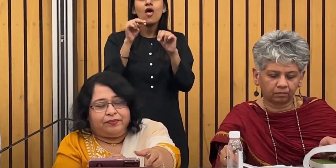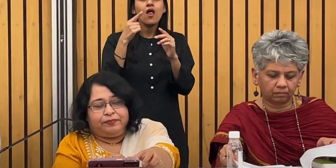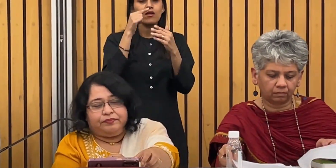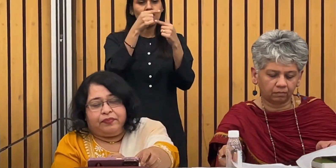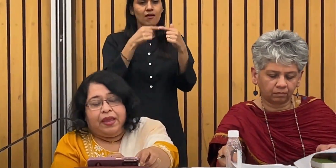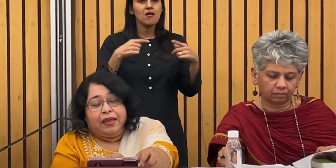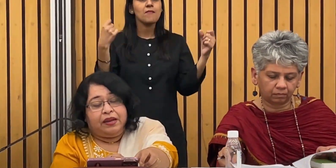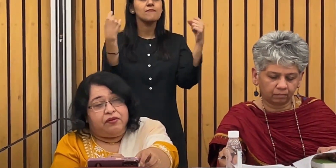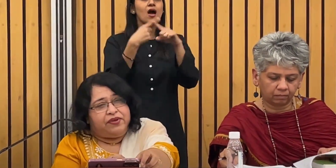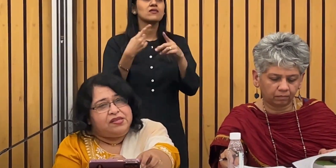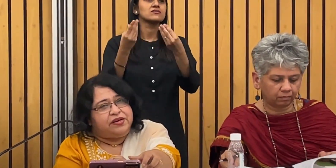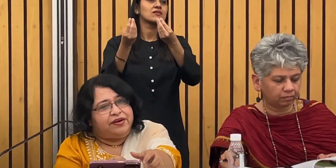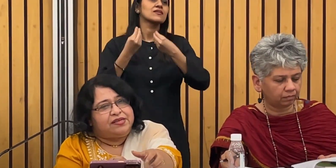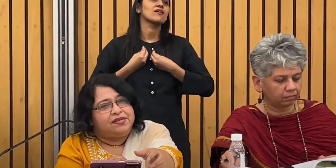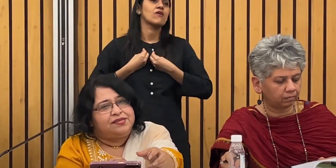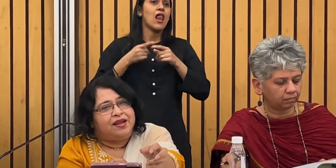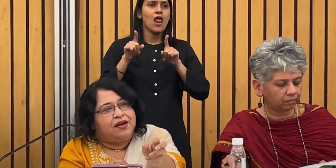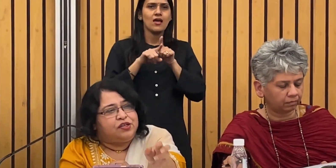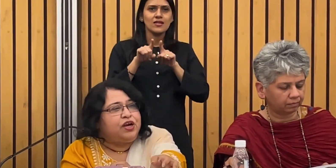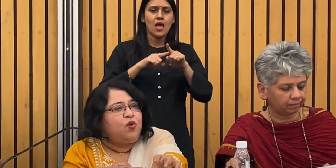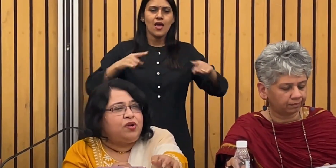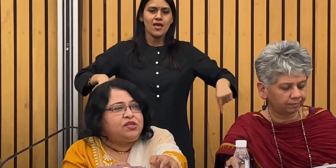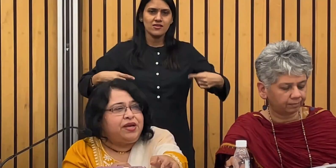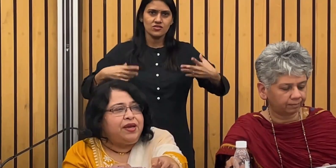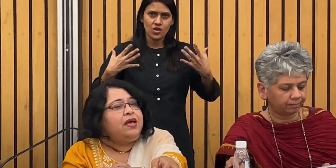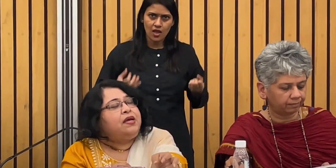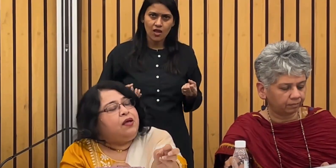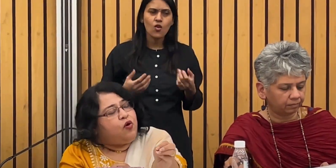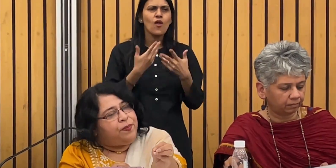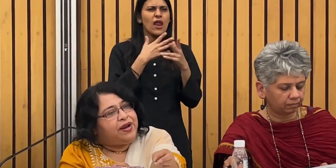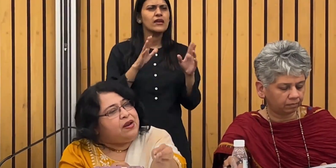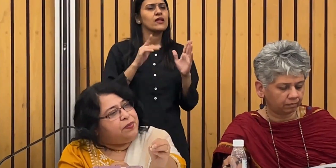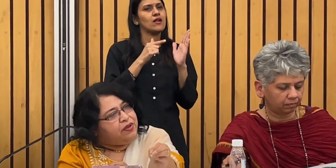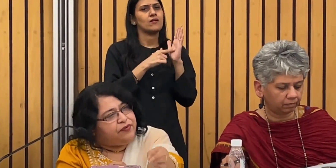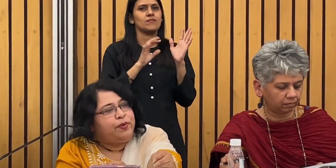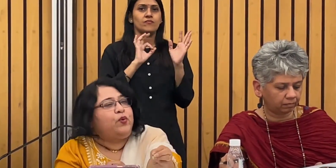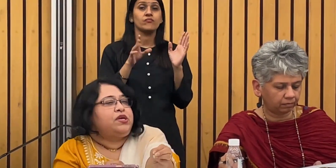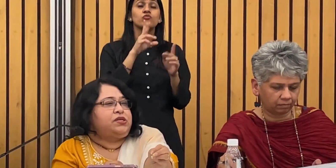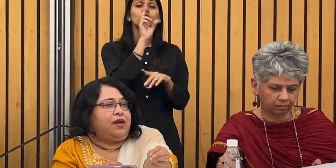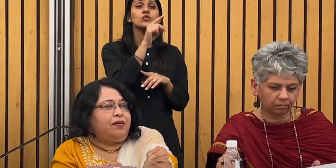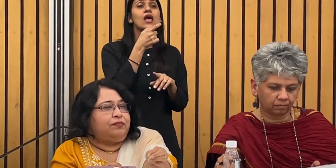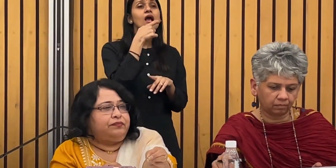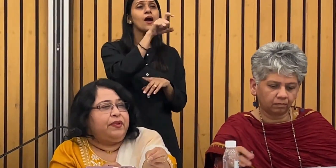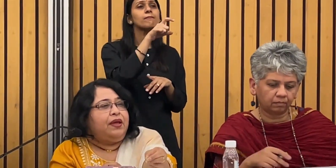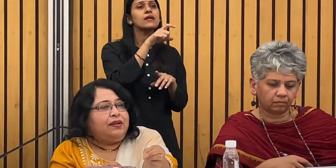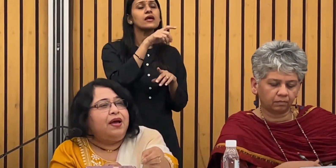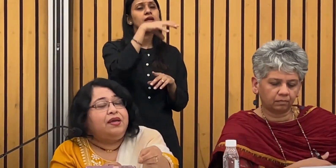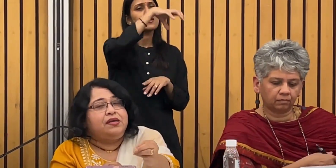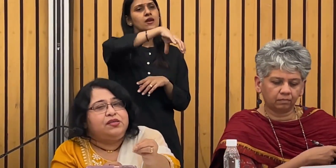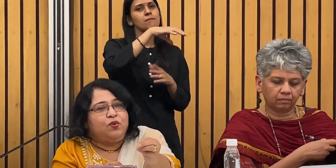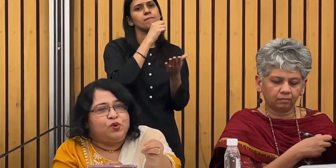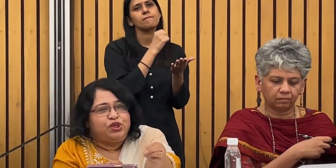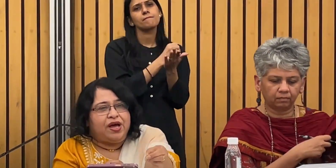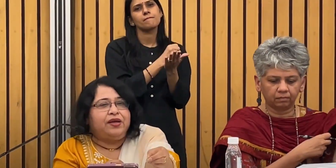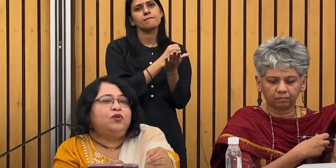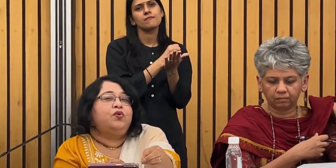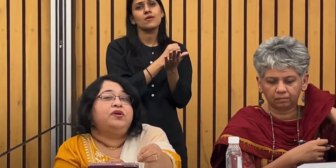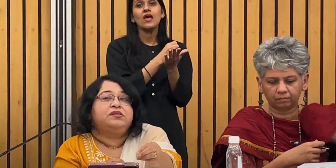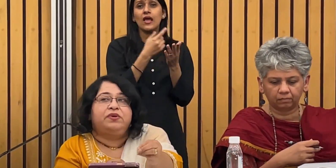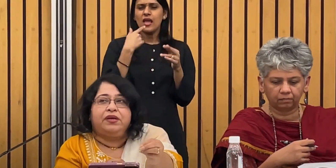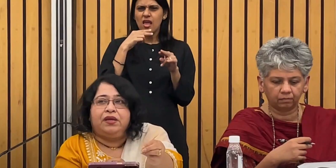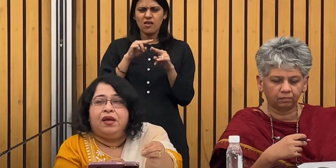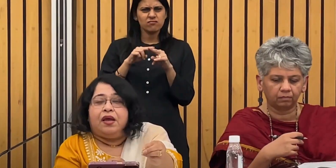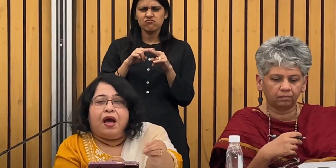दैट. ग्रीवियंस रिड्रेसल सेल हर जगह होना चाहिए, कोई पढ़े ना पढ़े फिर भी होना चाहिए, ताकि किसी को कोई शिकायत